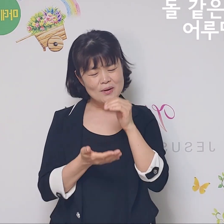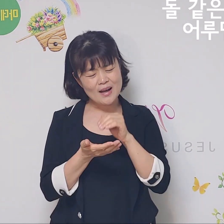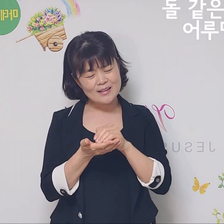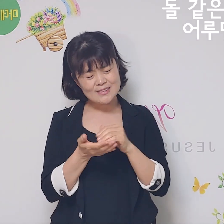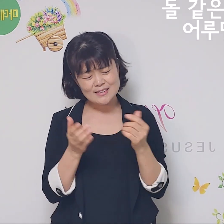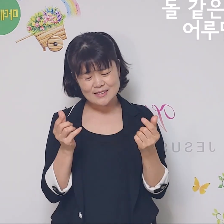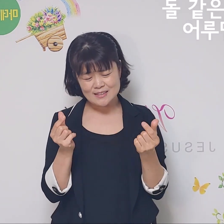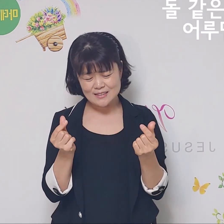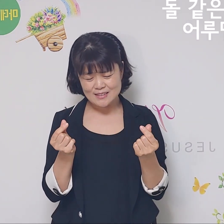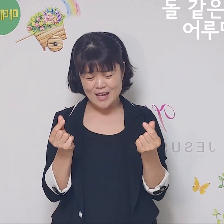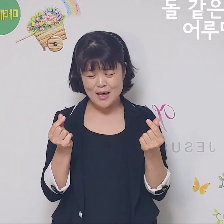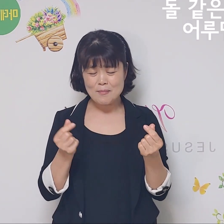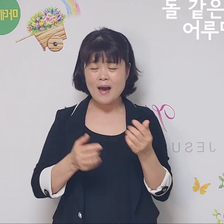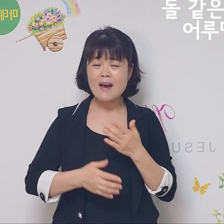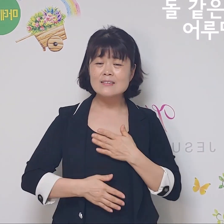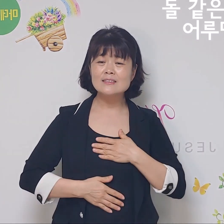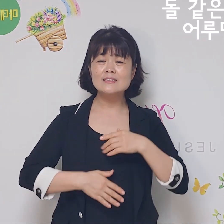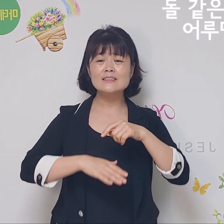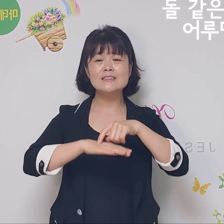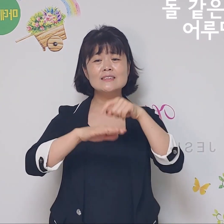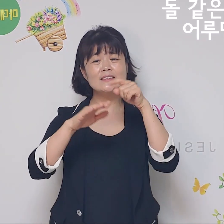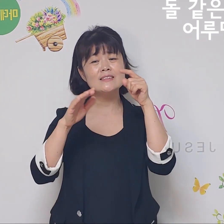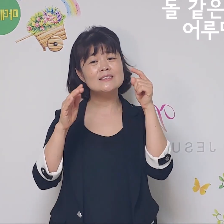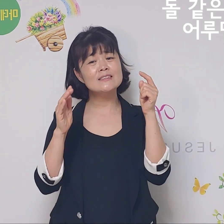돌 같은 내 마음